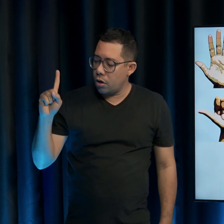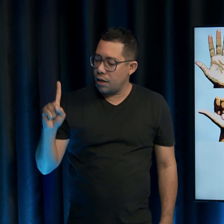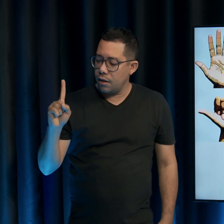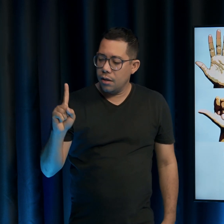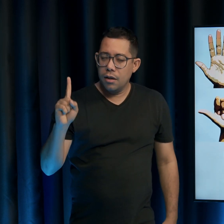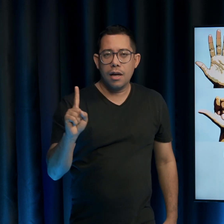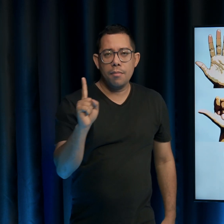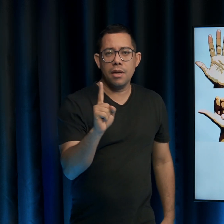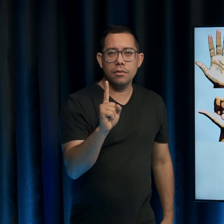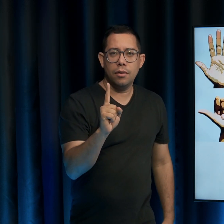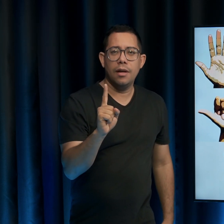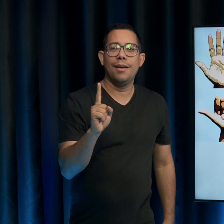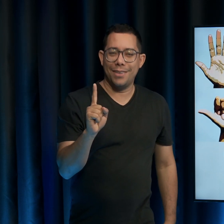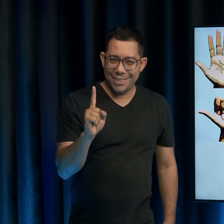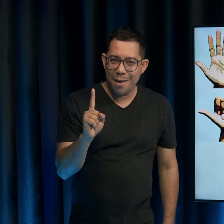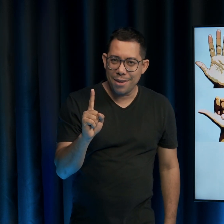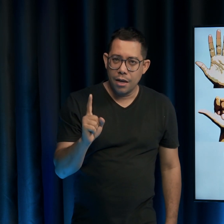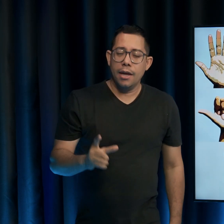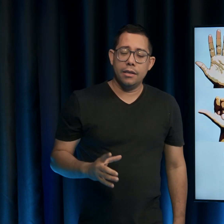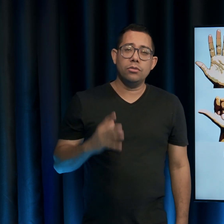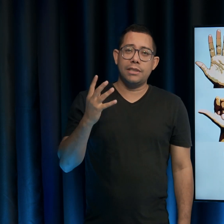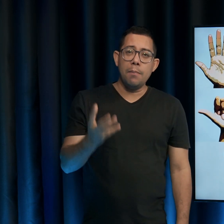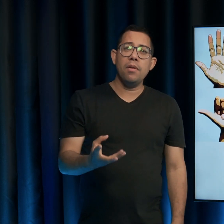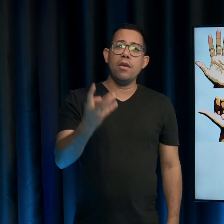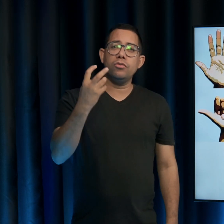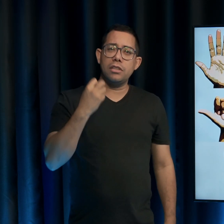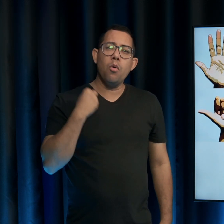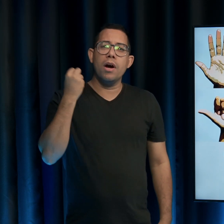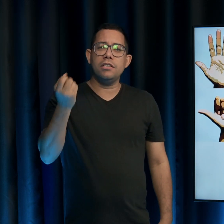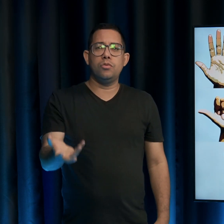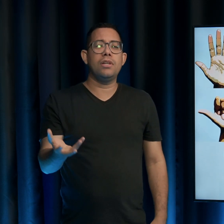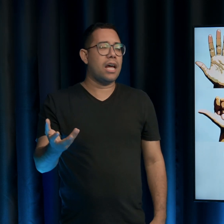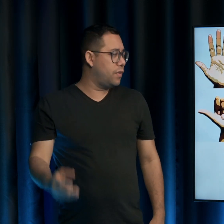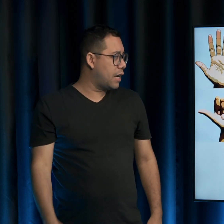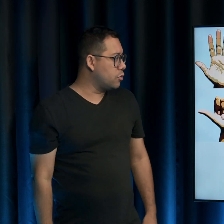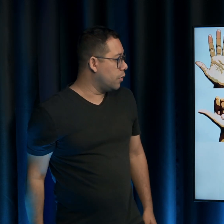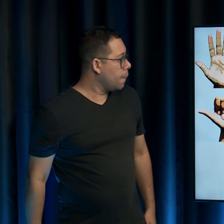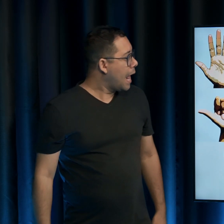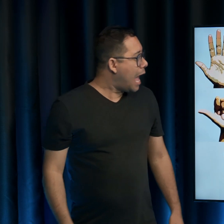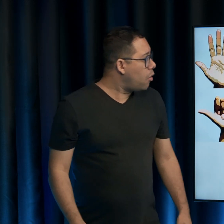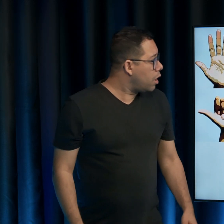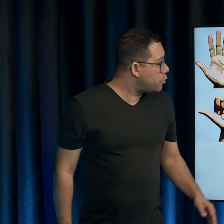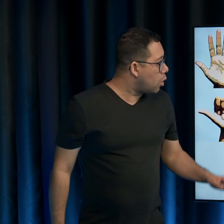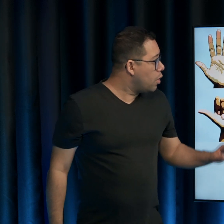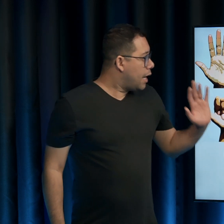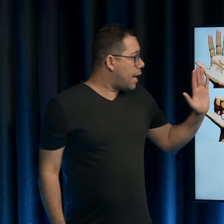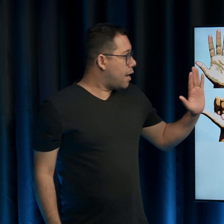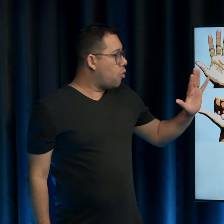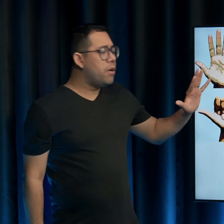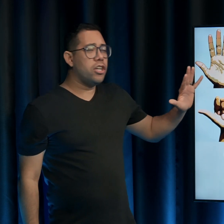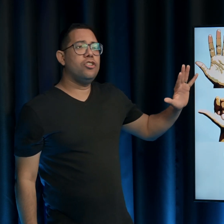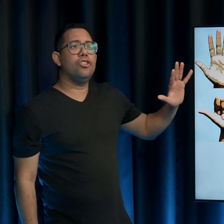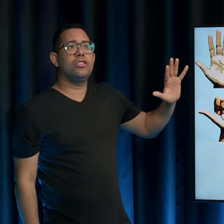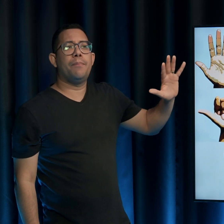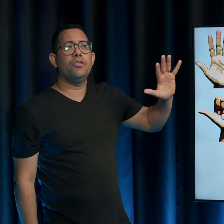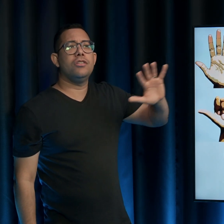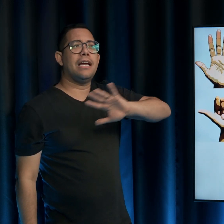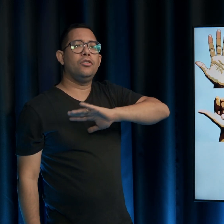ele caminhando. Percebe? Então sempre vem um sinal antes do classificador. Agora, pessoal, como a gente disse que você pode utilizar em